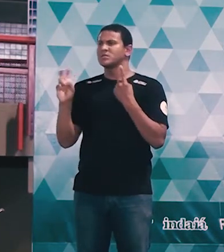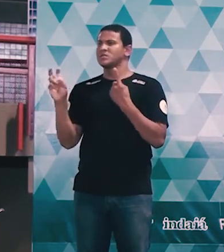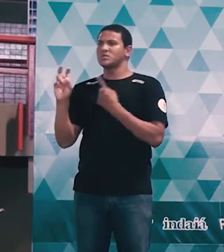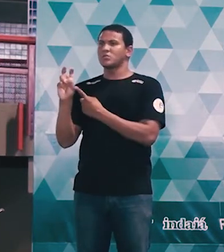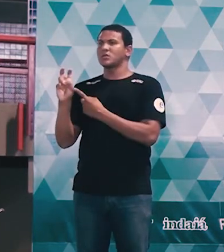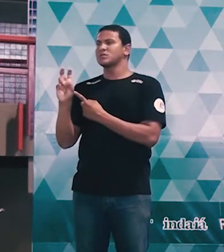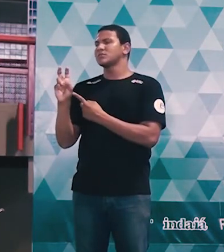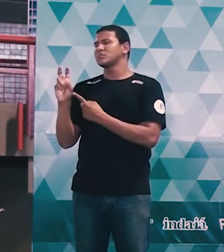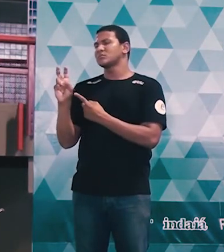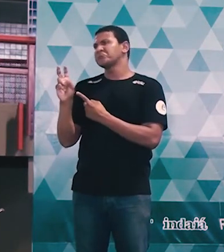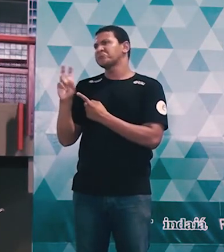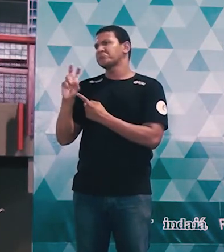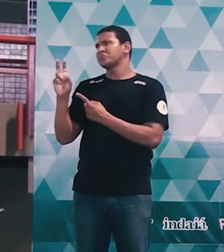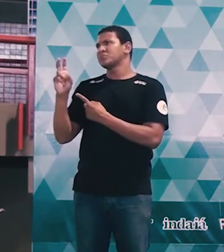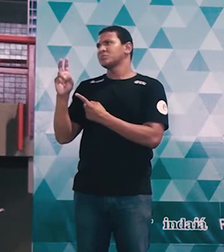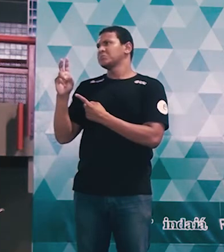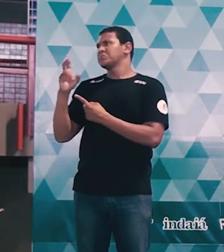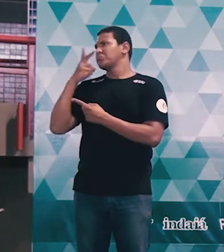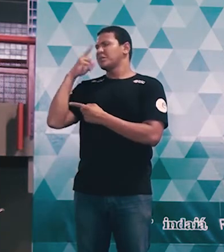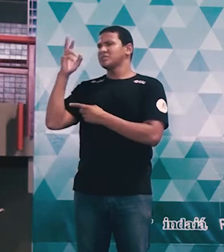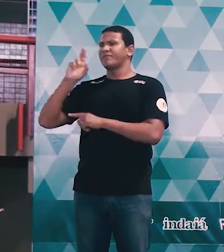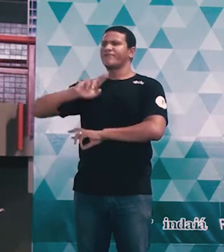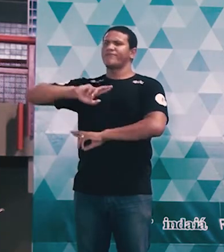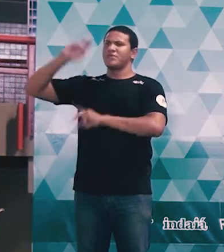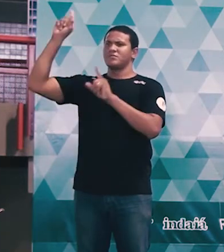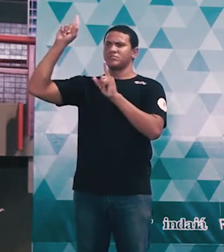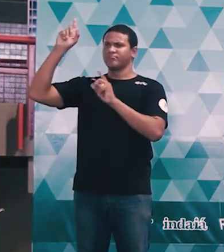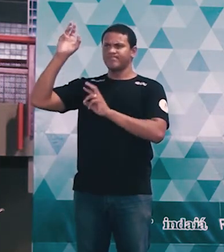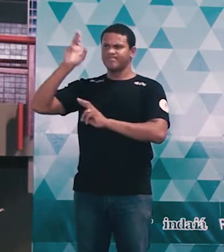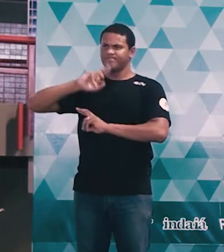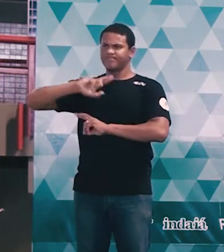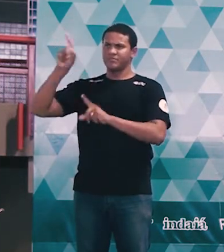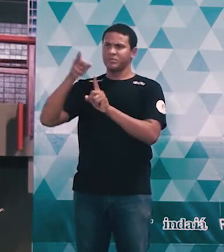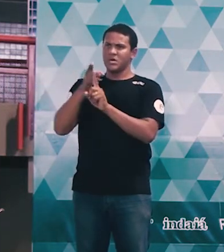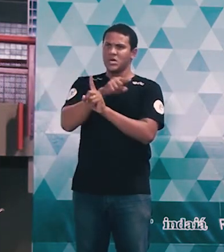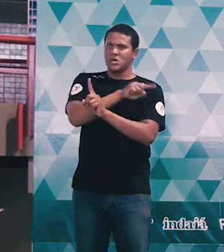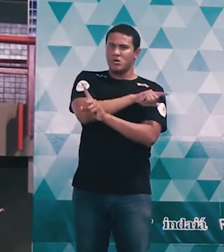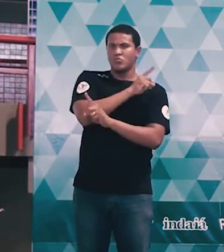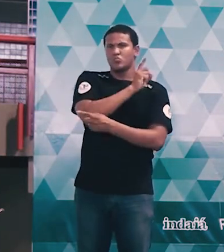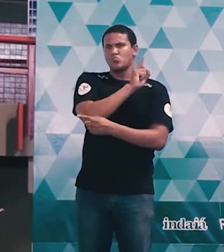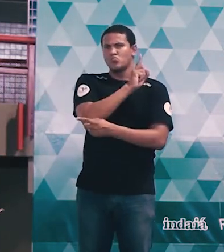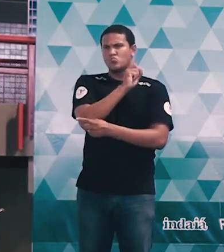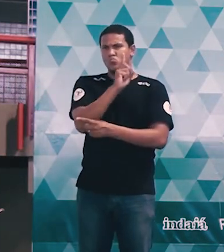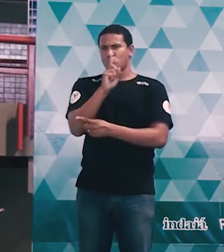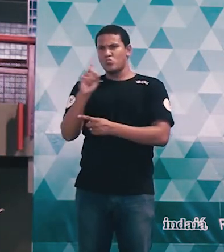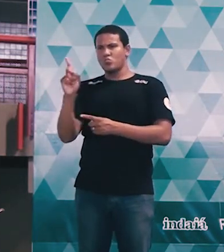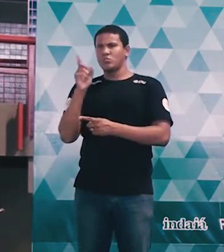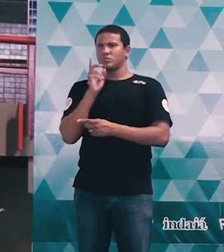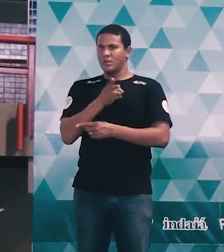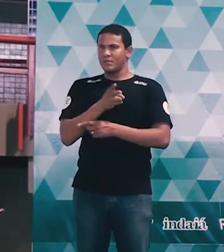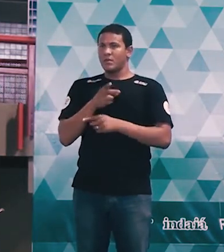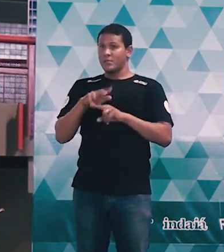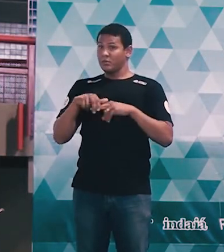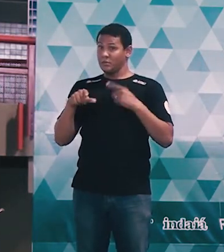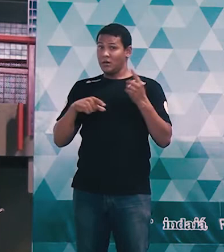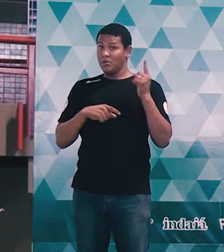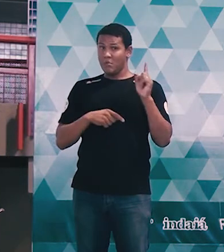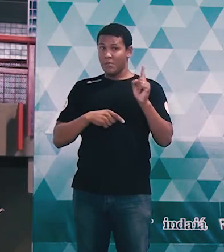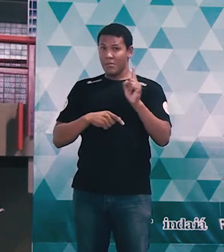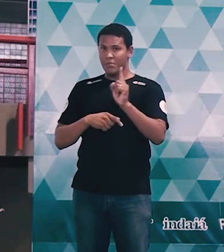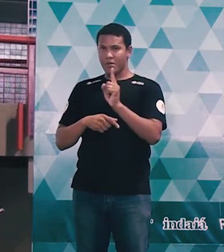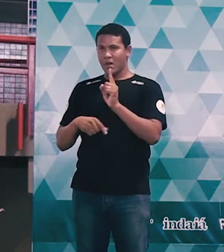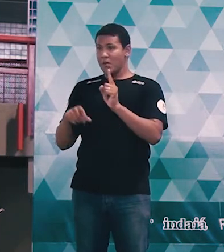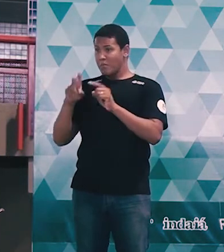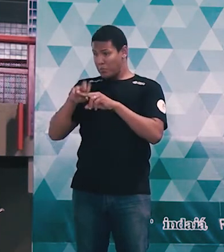55 é um valor que é muito alto em relação aos outros. Então significa dizer que esse valor sozinho conseguiu elevar demais